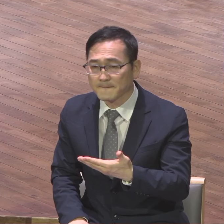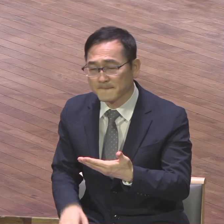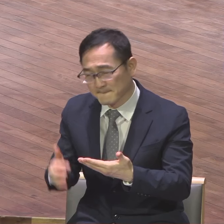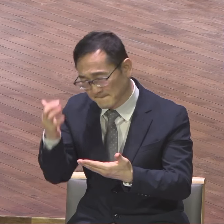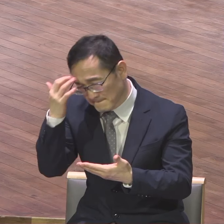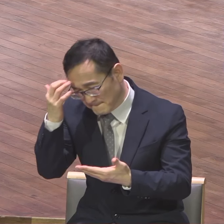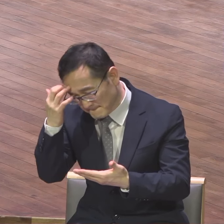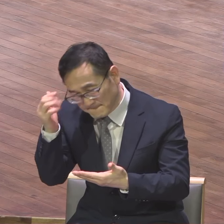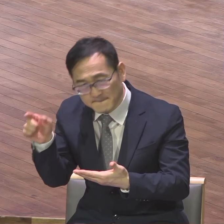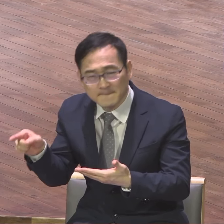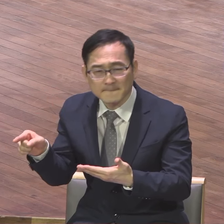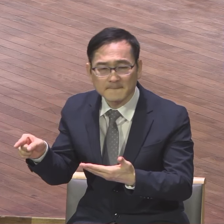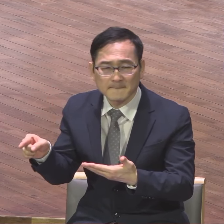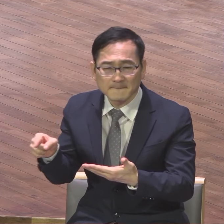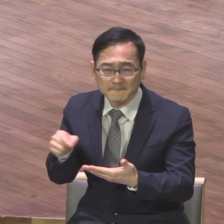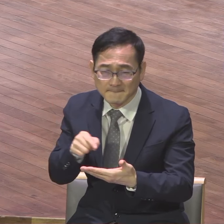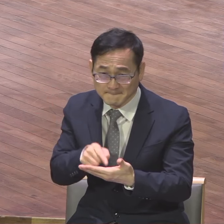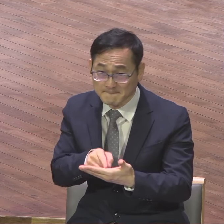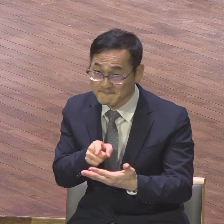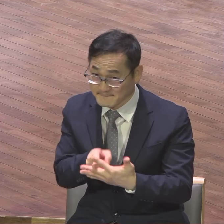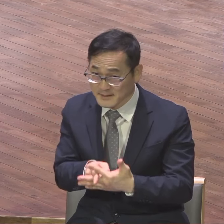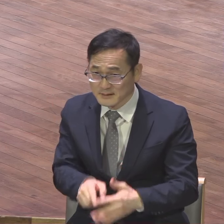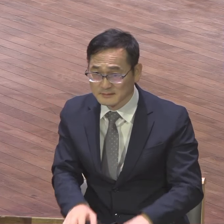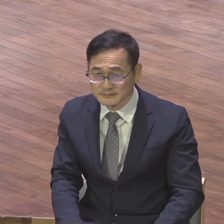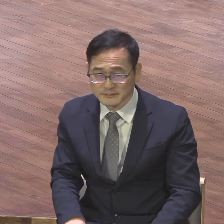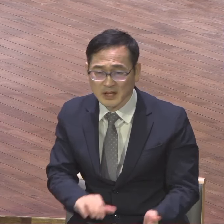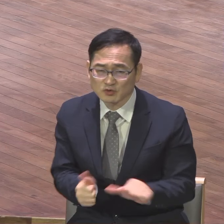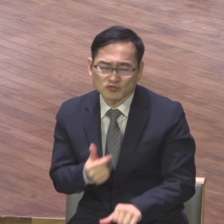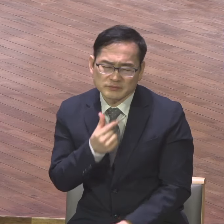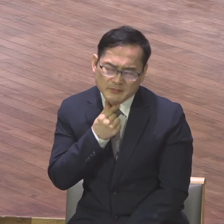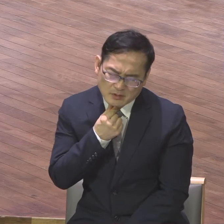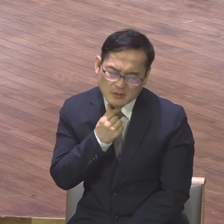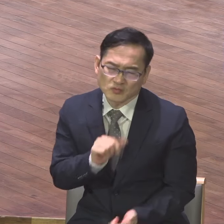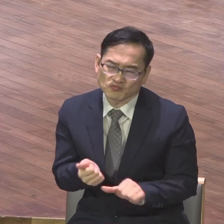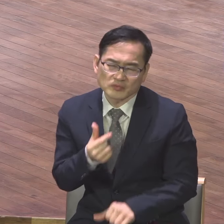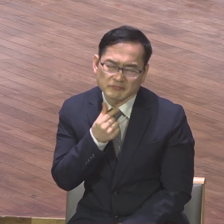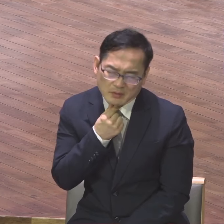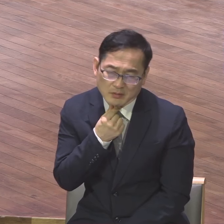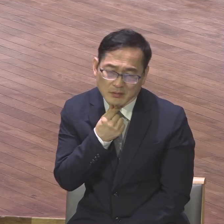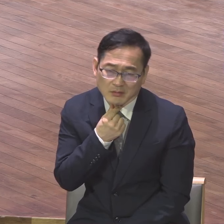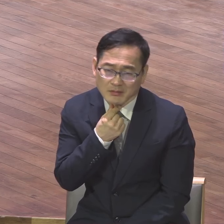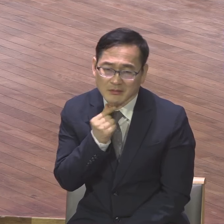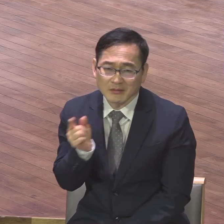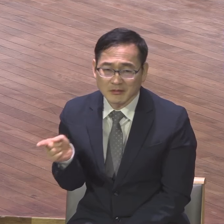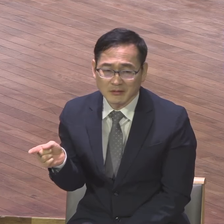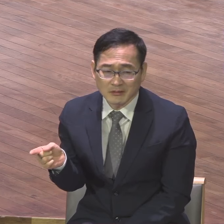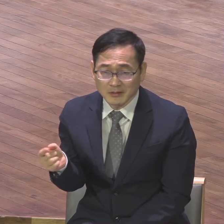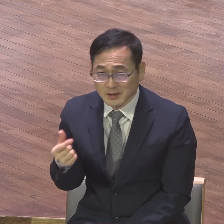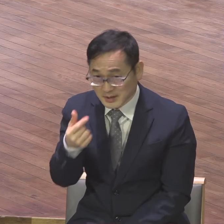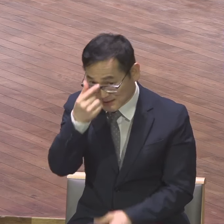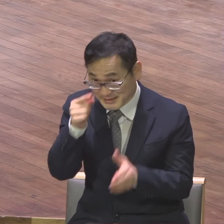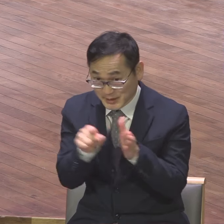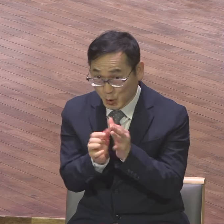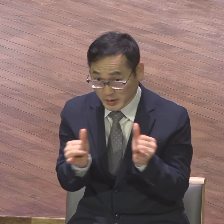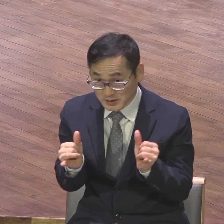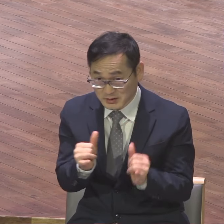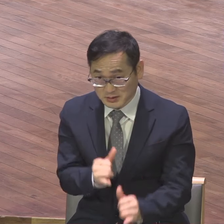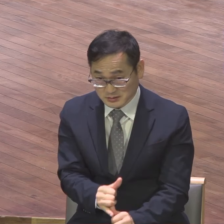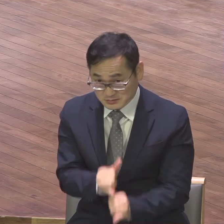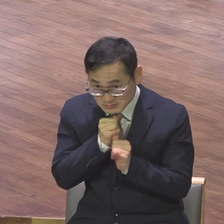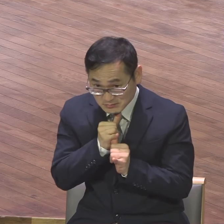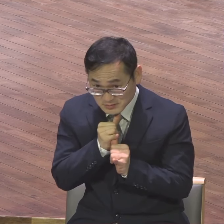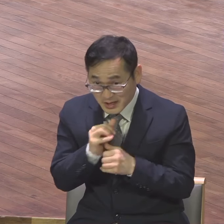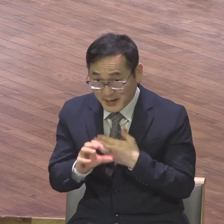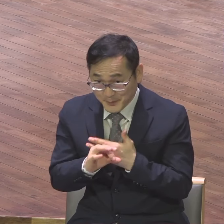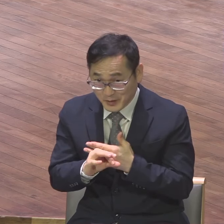고통당하고 있는지를 알 수 있잖아요. 오직 답답하면 죽고 싶겠어요. 자, 기독교인이 죽으면 자살하면 죄